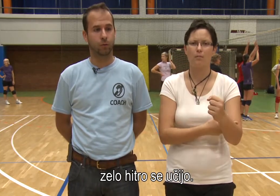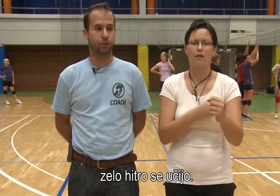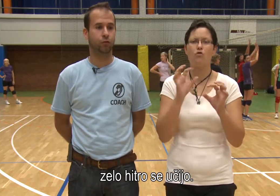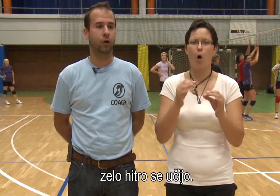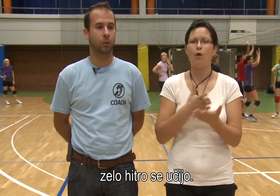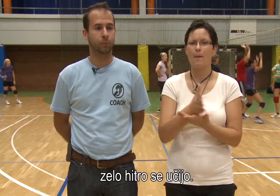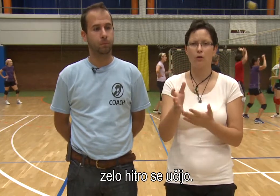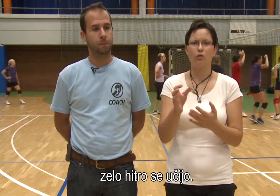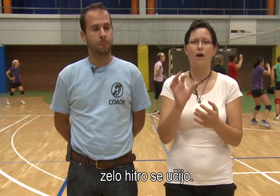se učijo.